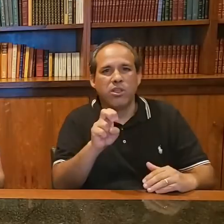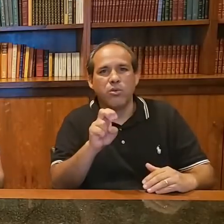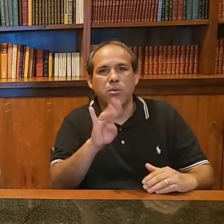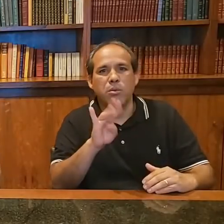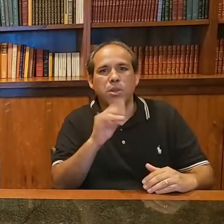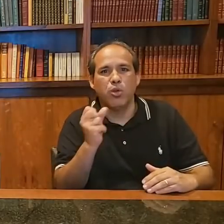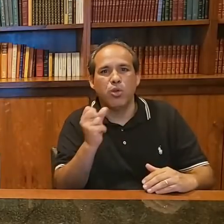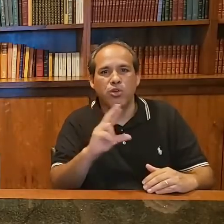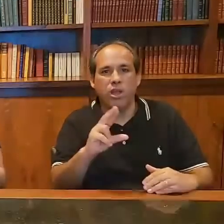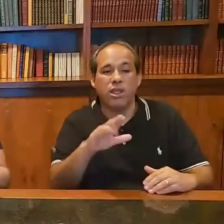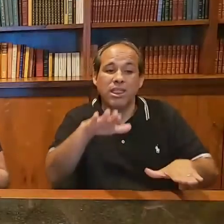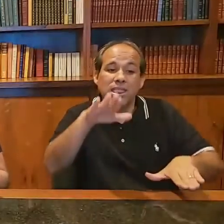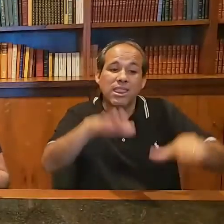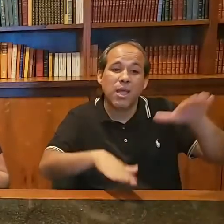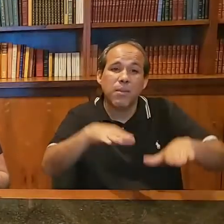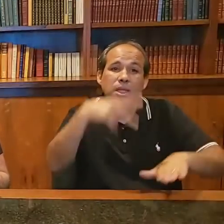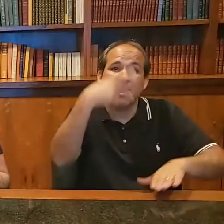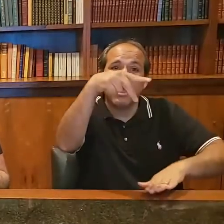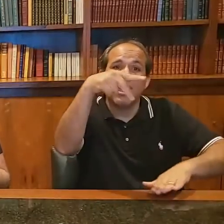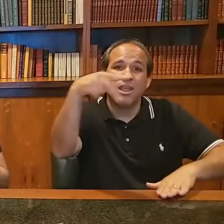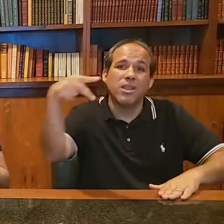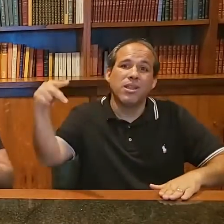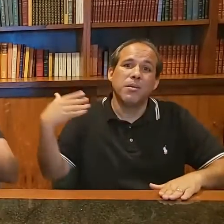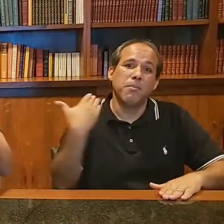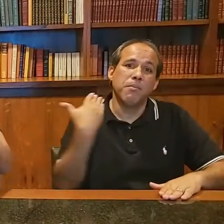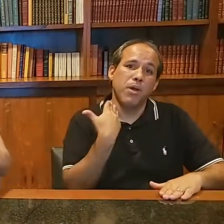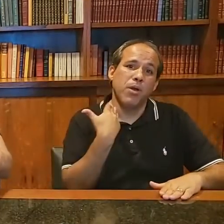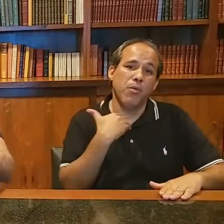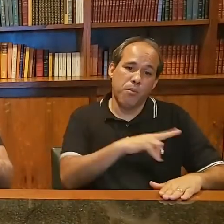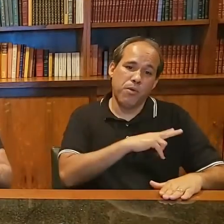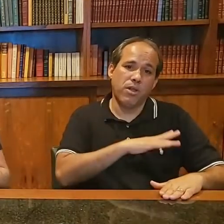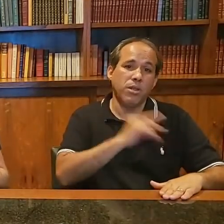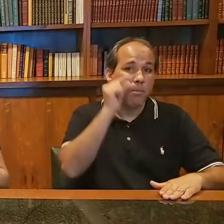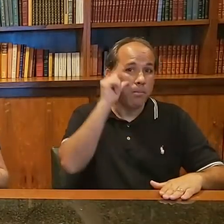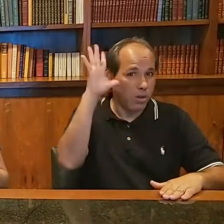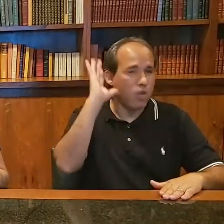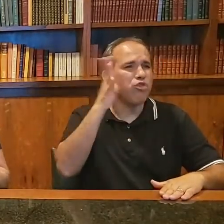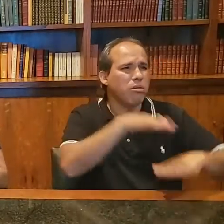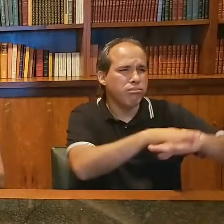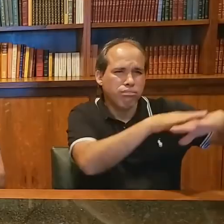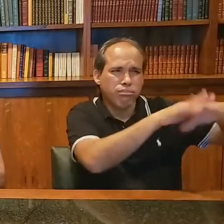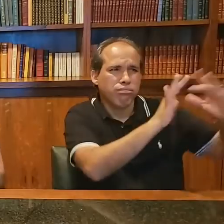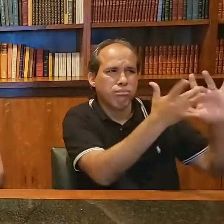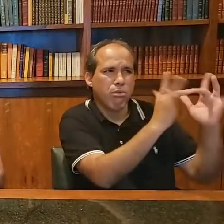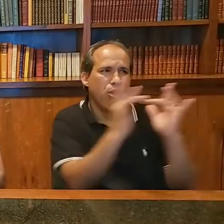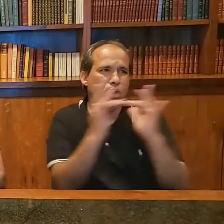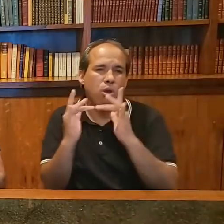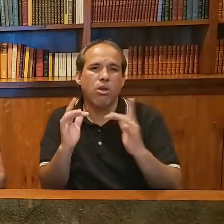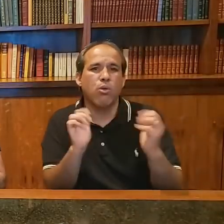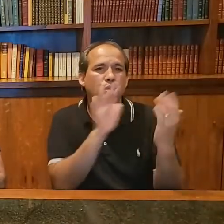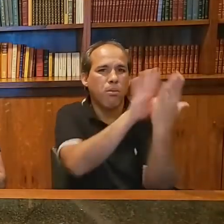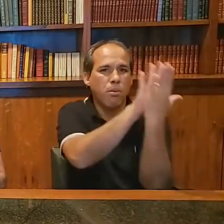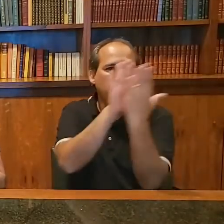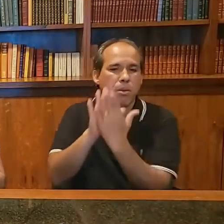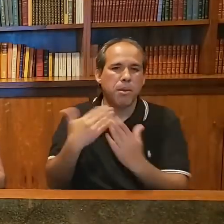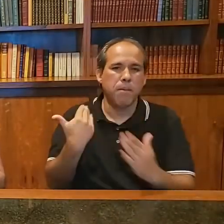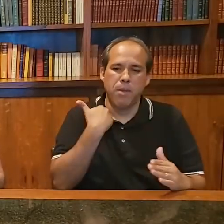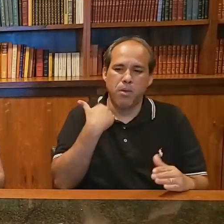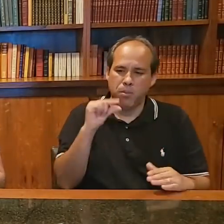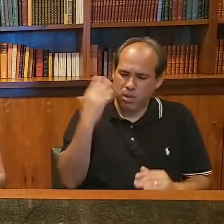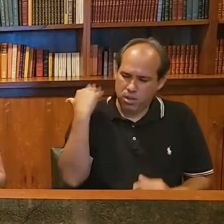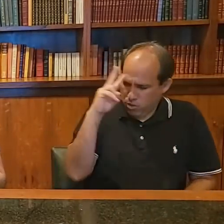de bancos privados. O Paulo Guedes já está fazendo gestões junto ao banco, nós sancionamos, se não me engano,